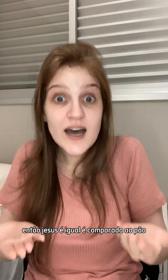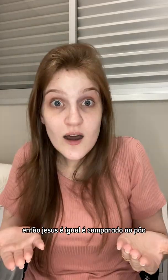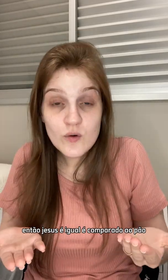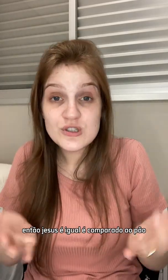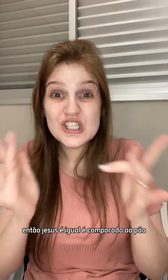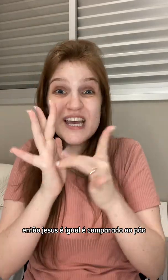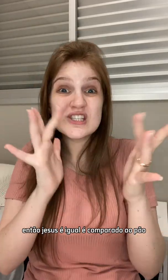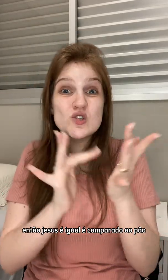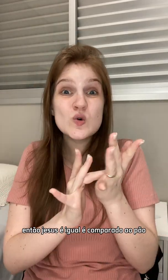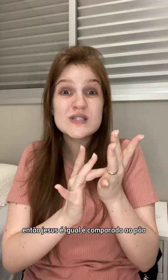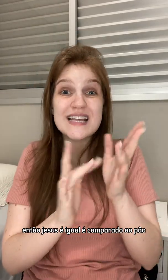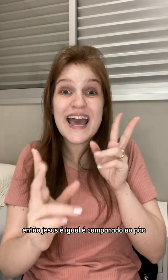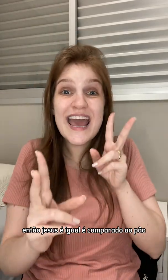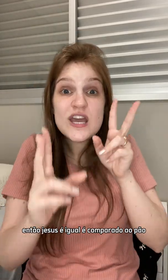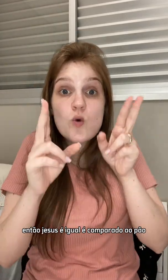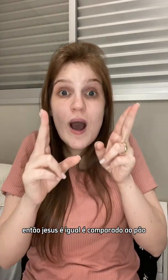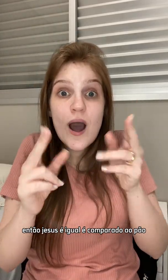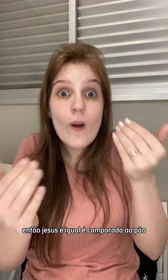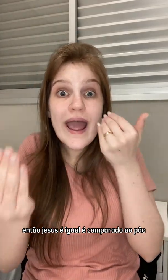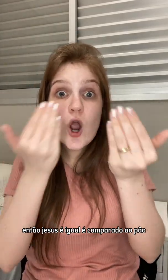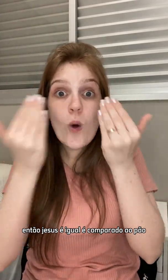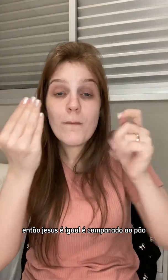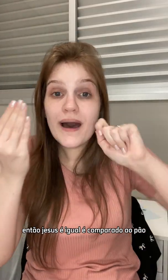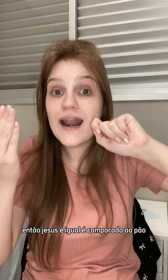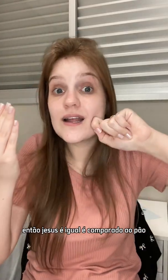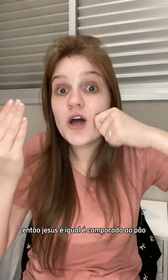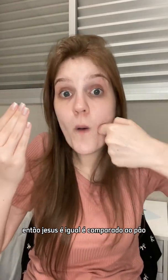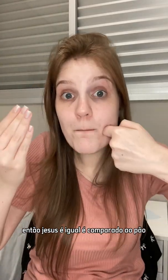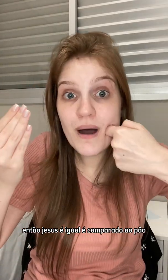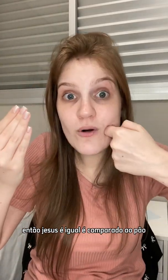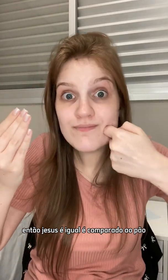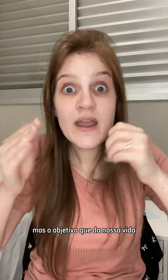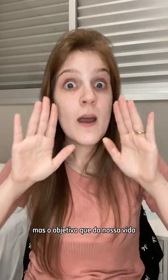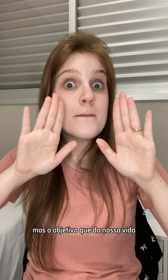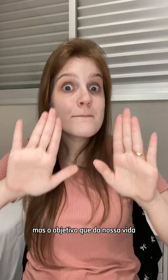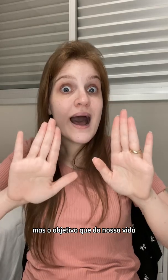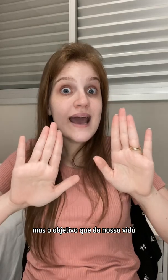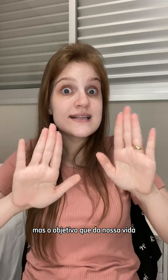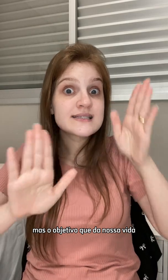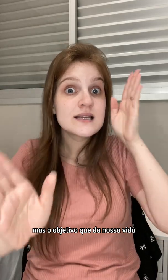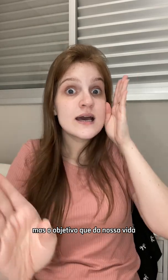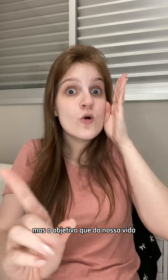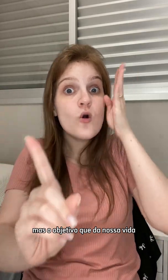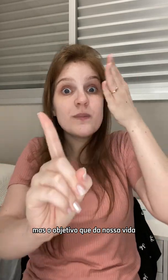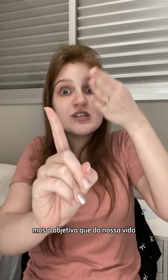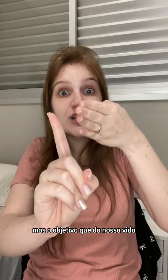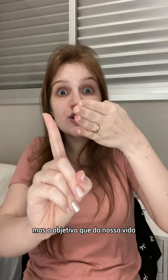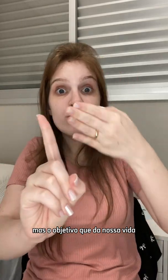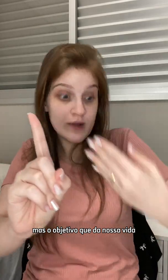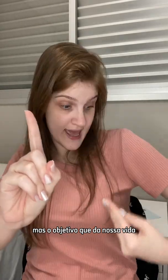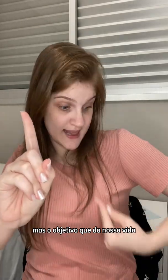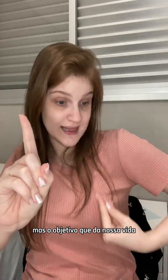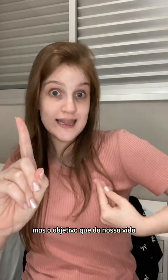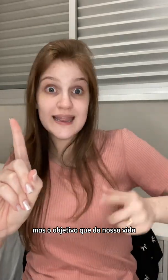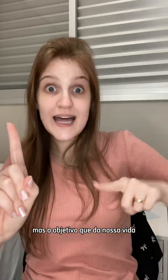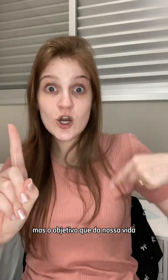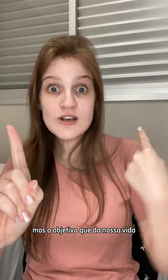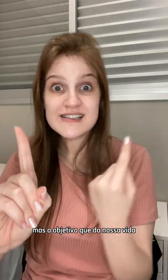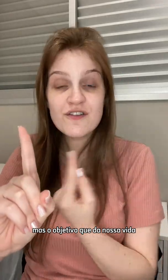Então, Jesus é igual, é comparado ao pão, mas o objetivo o quê? Da nossa